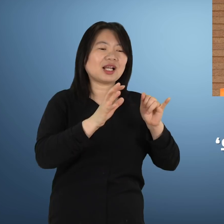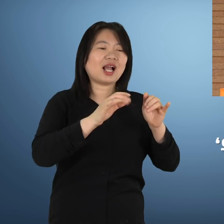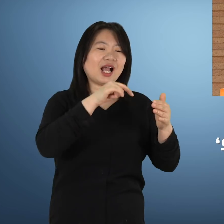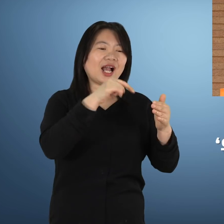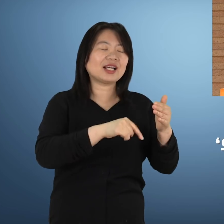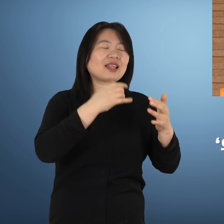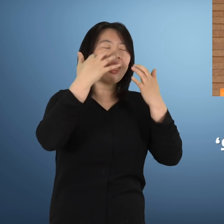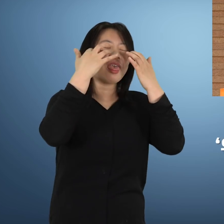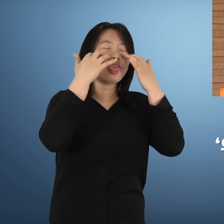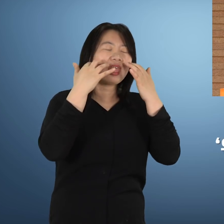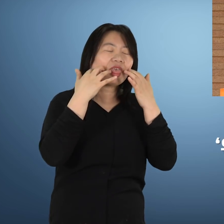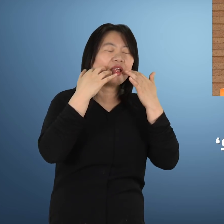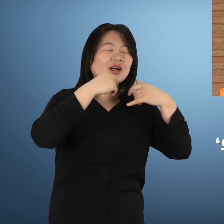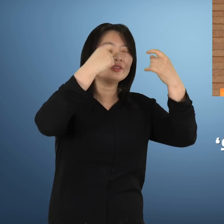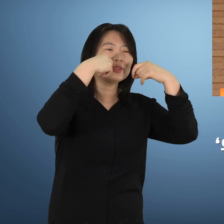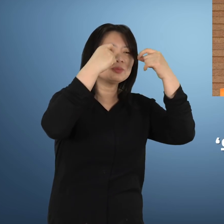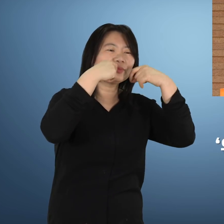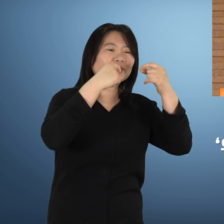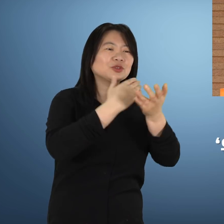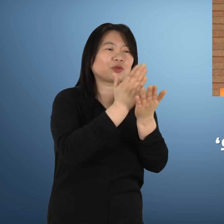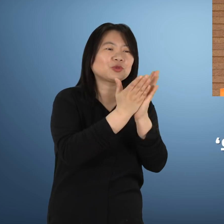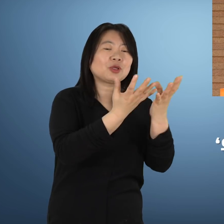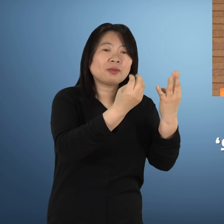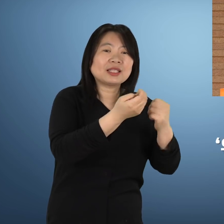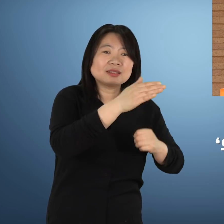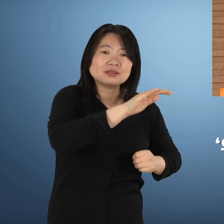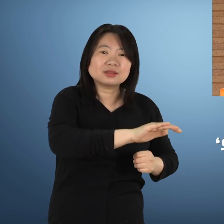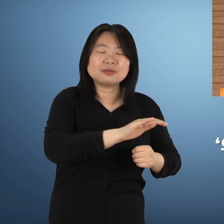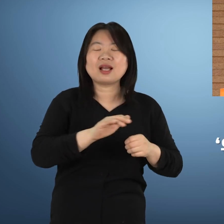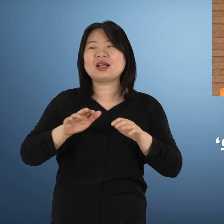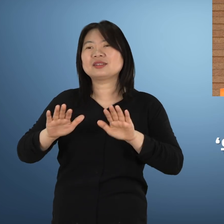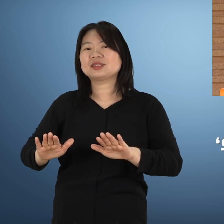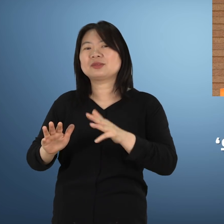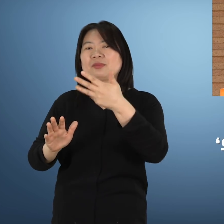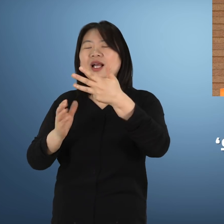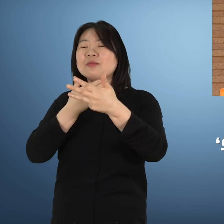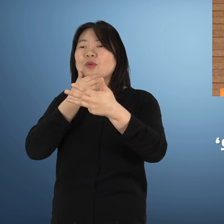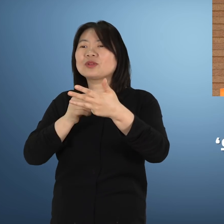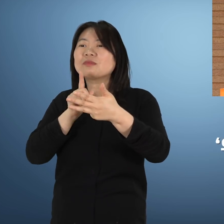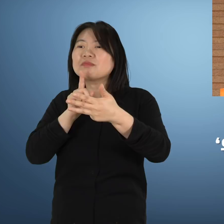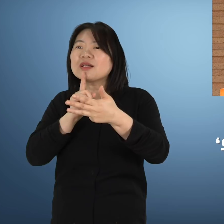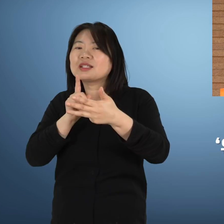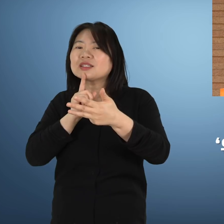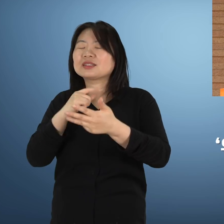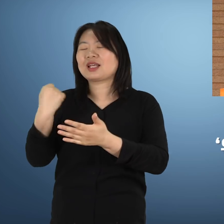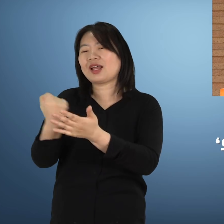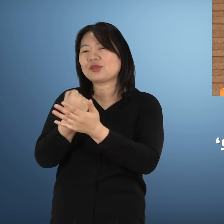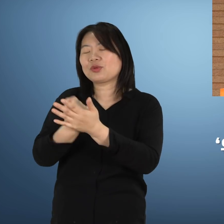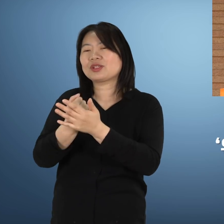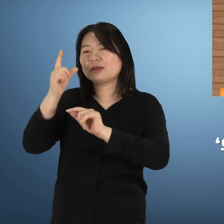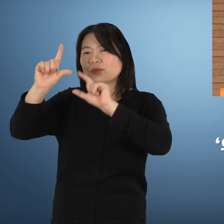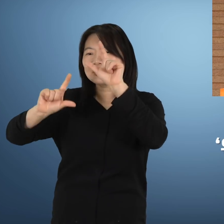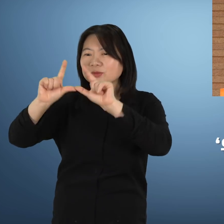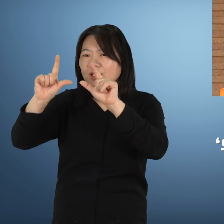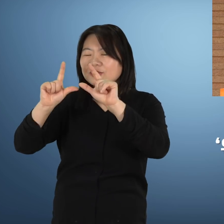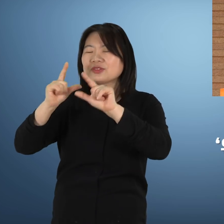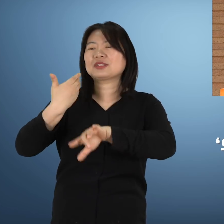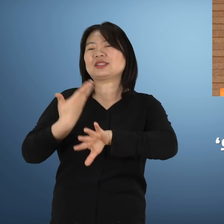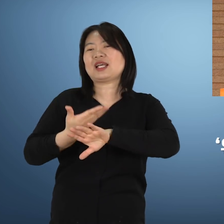성경에 오늘 팔복에서 말하는 애통과는 좀 거리가 먼 이런 유사품 애통들이